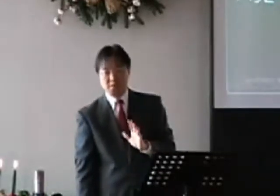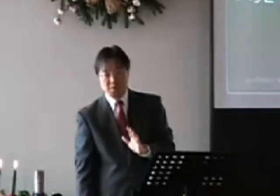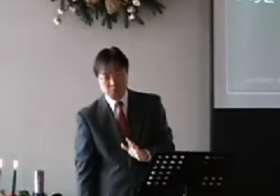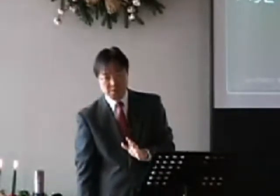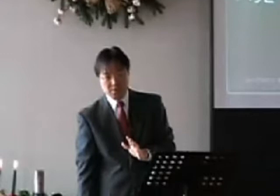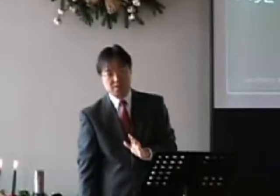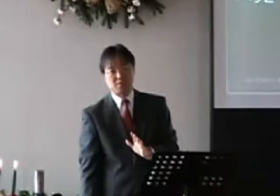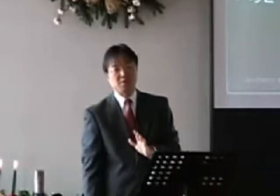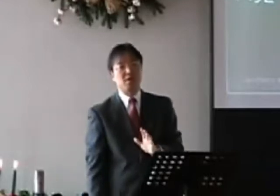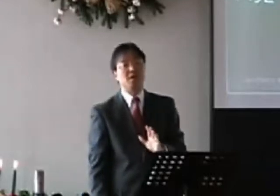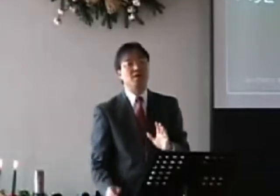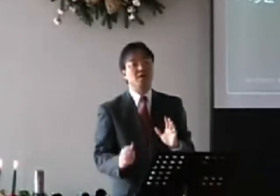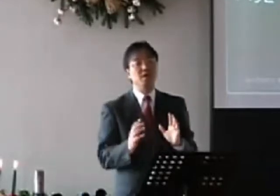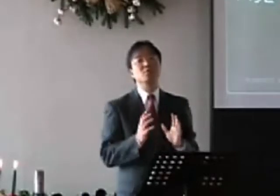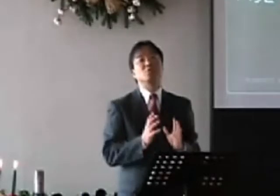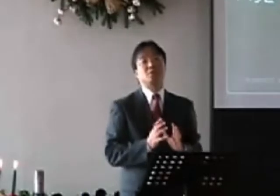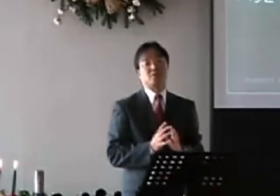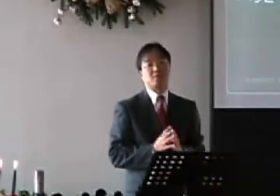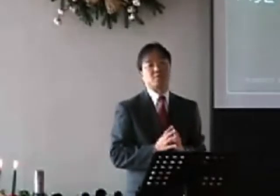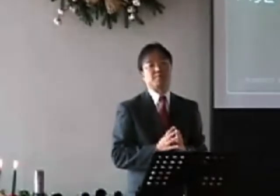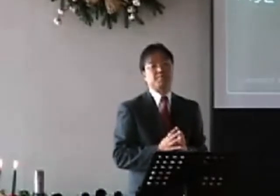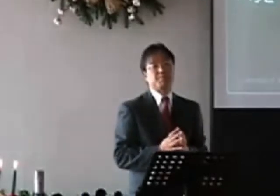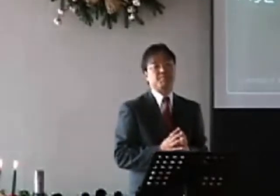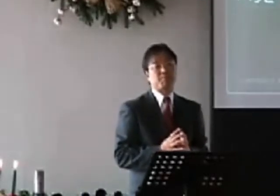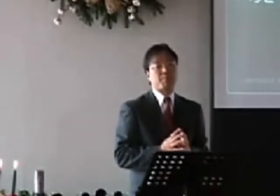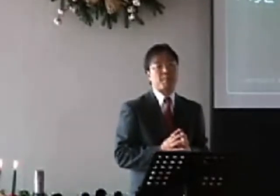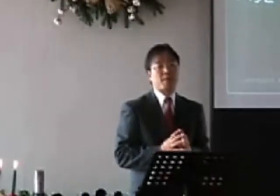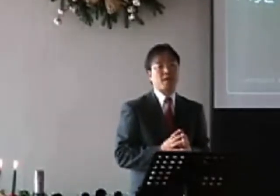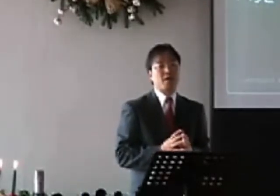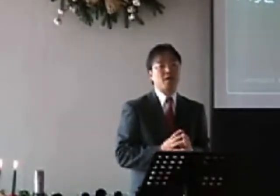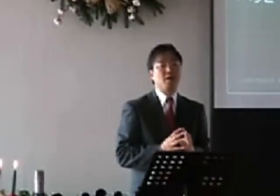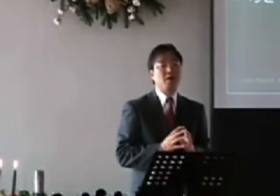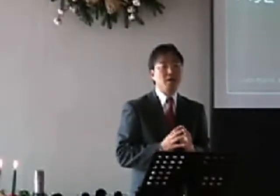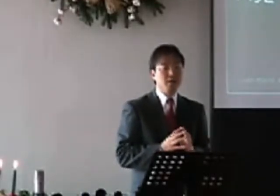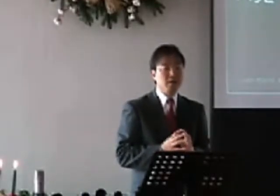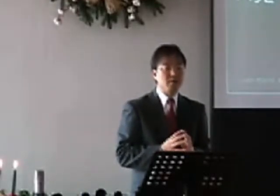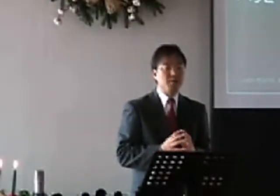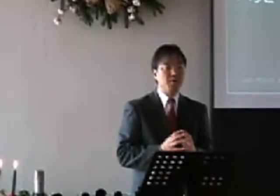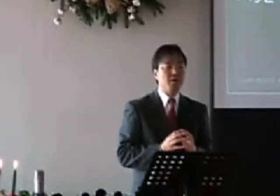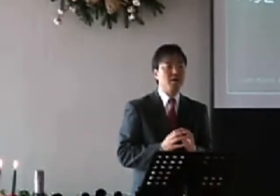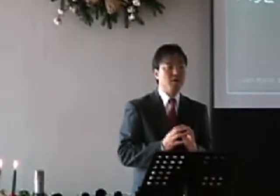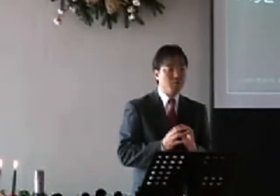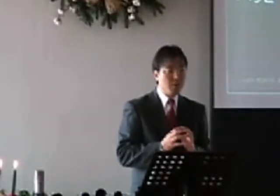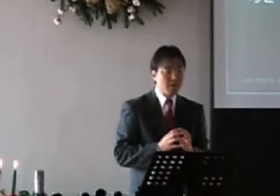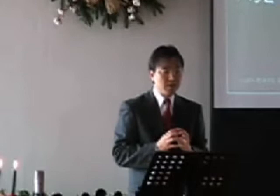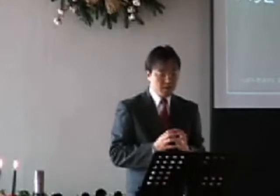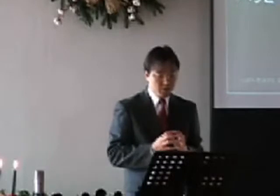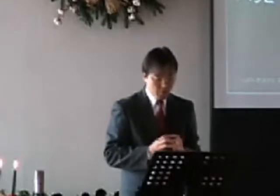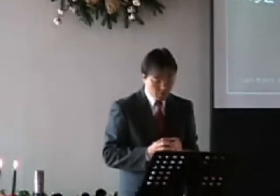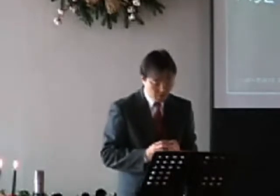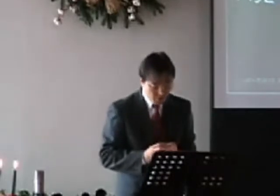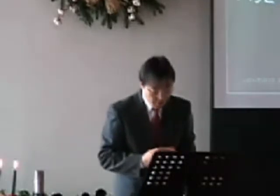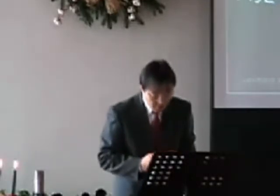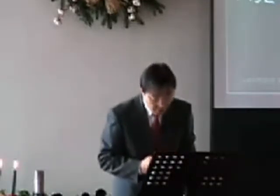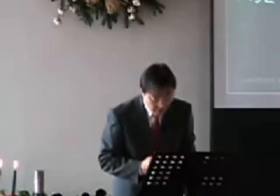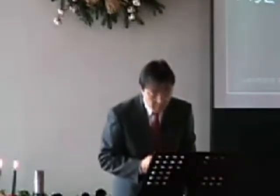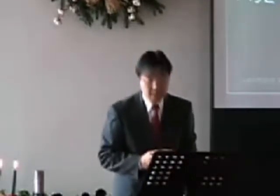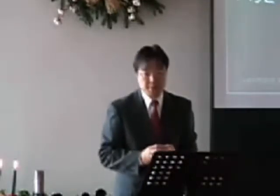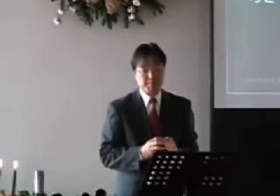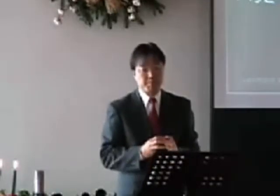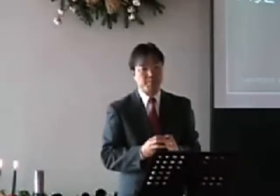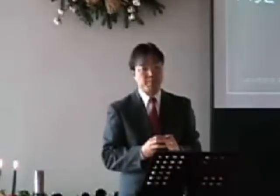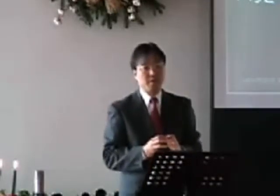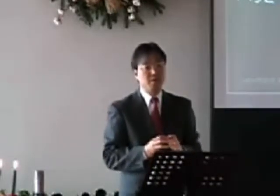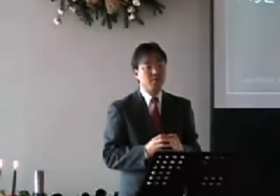そしてイエス様を持ってきてくださったのは何でしょうか。黄金でも乳香でも持ち薬でもありません。イエス様を持ってきてくださったのは